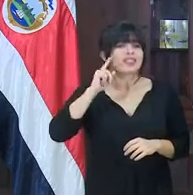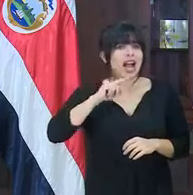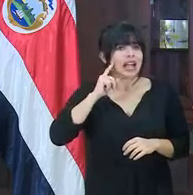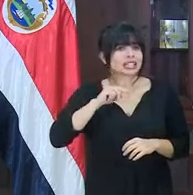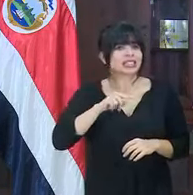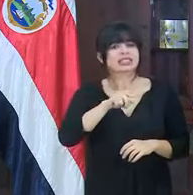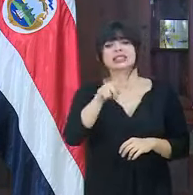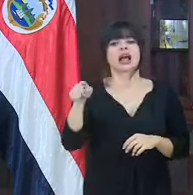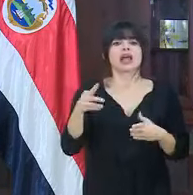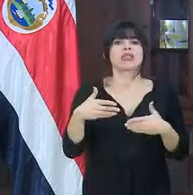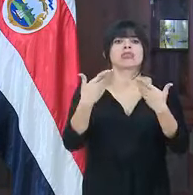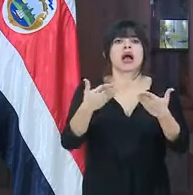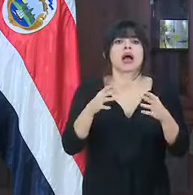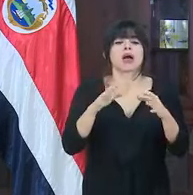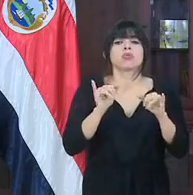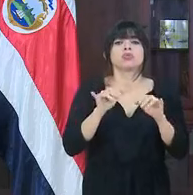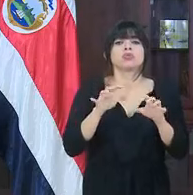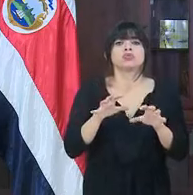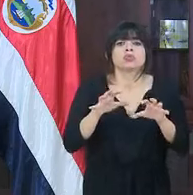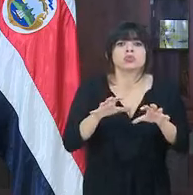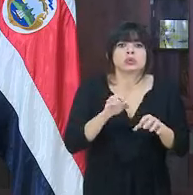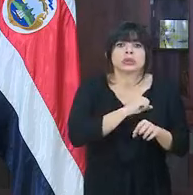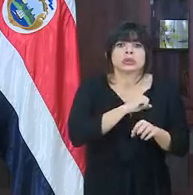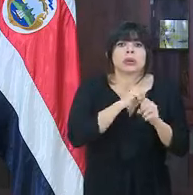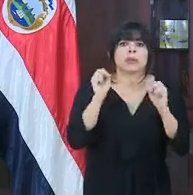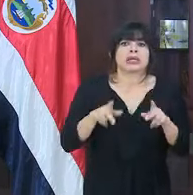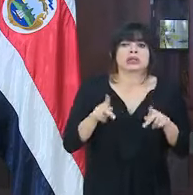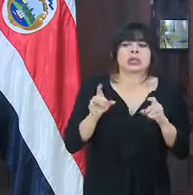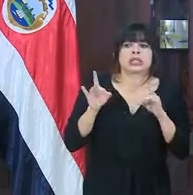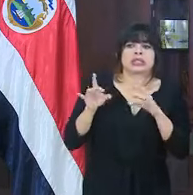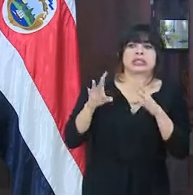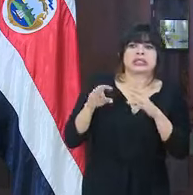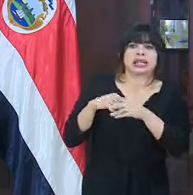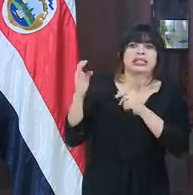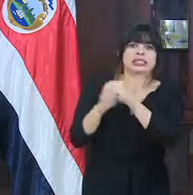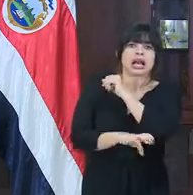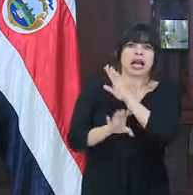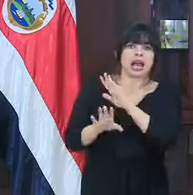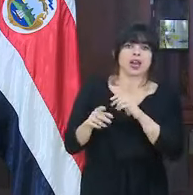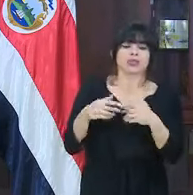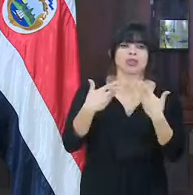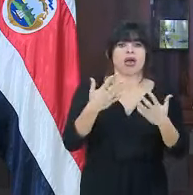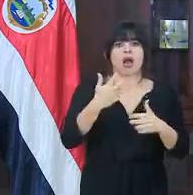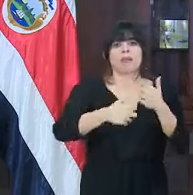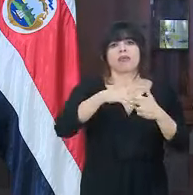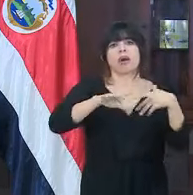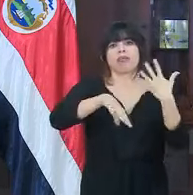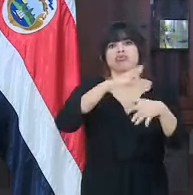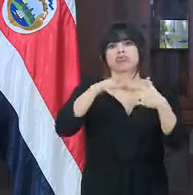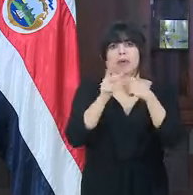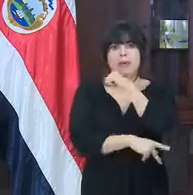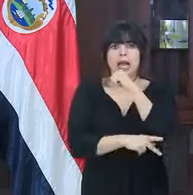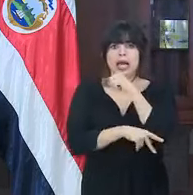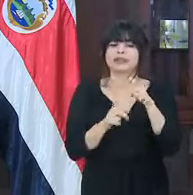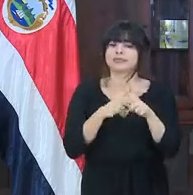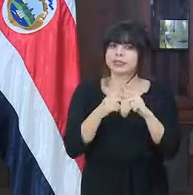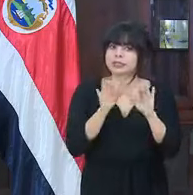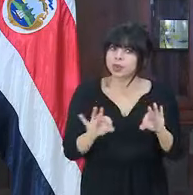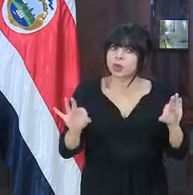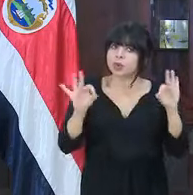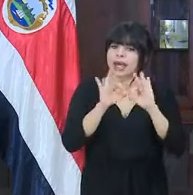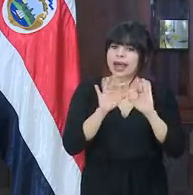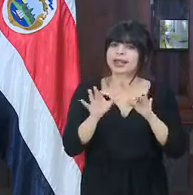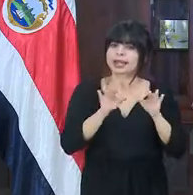que lo que hacen es aumentar algún sentimiento xenofóbico y provocar inestabilidad en el país. Entonces eso es